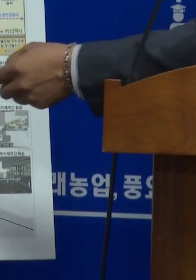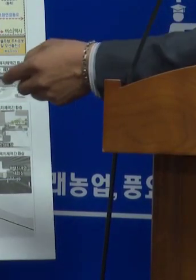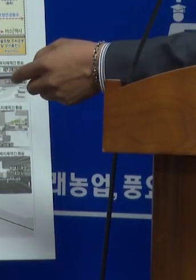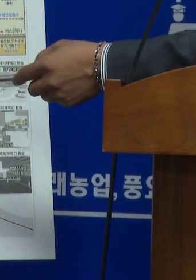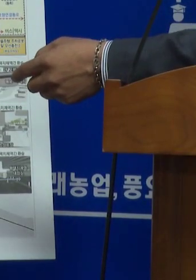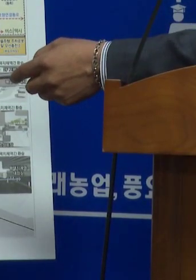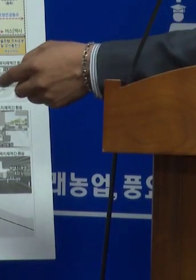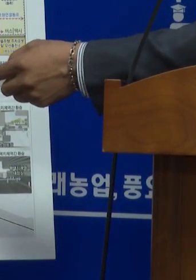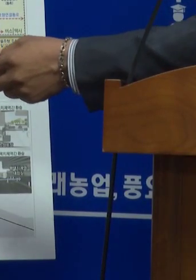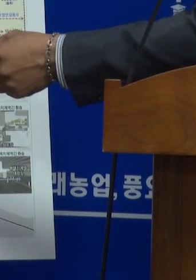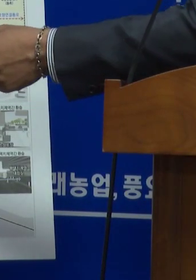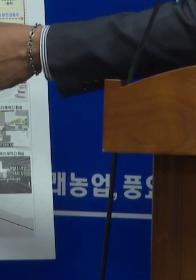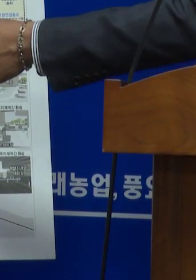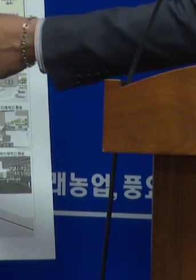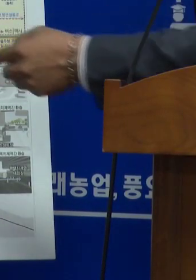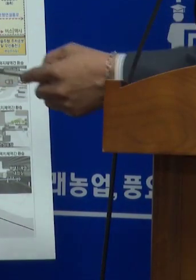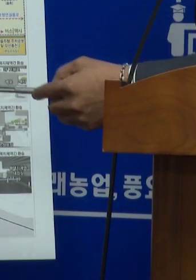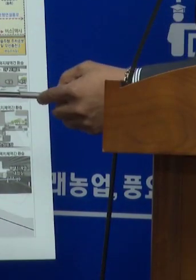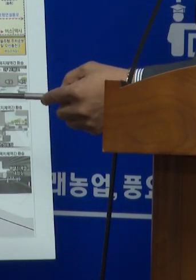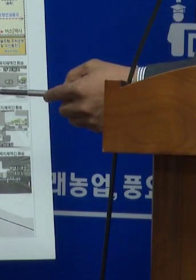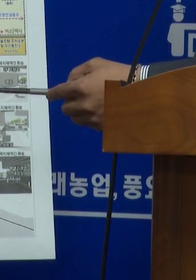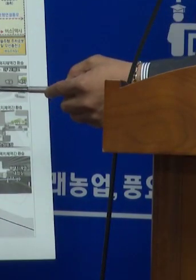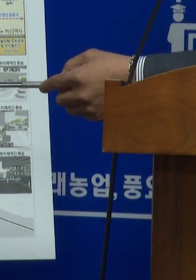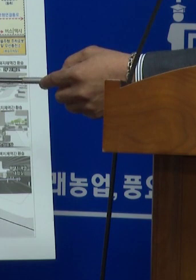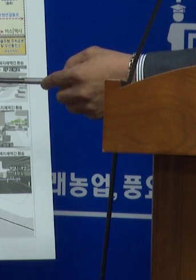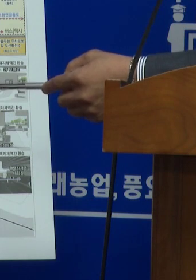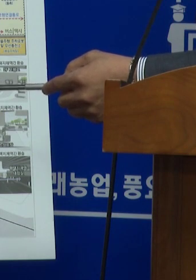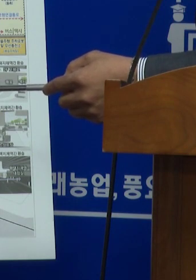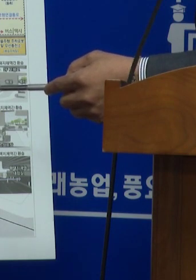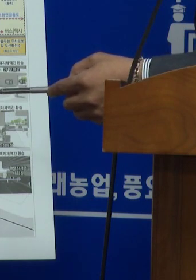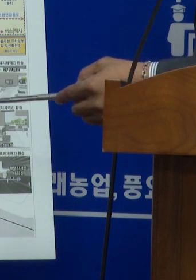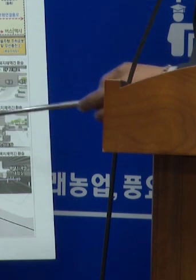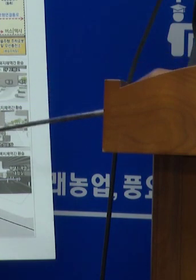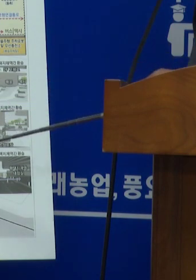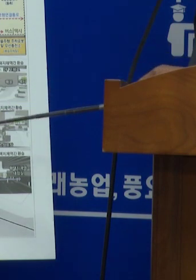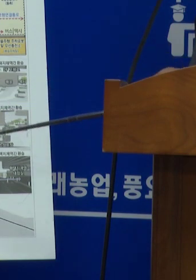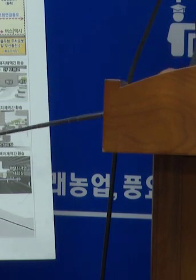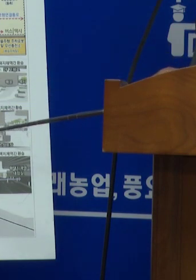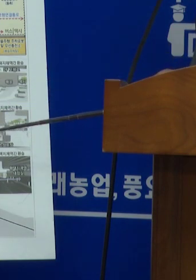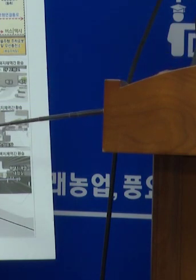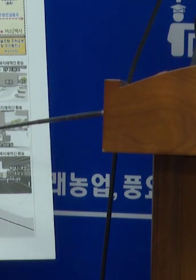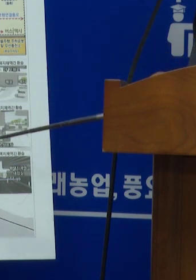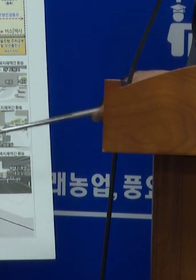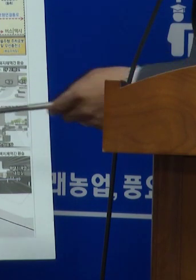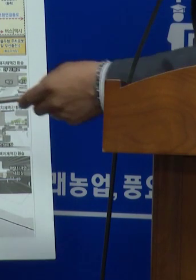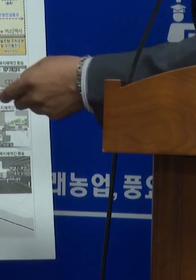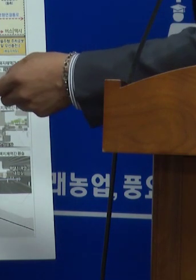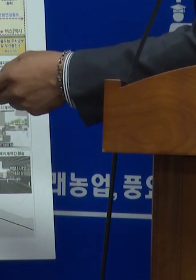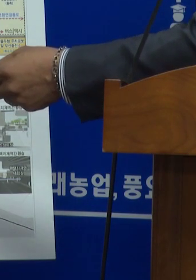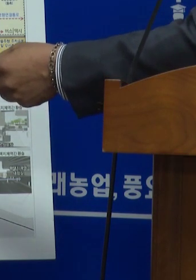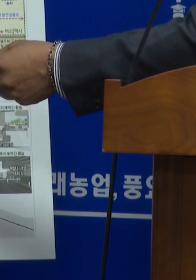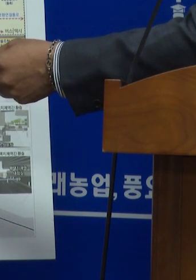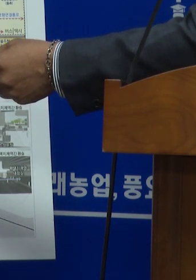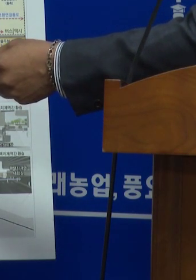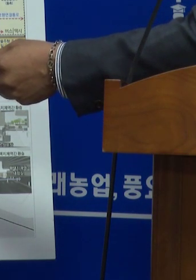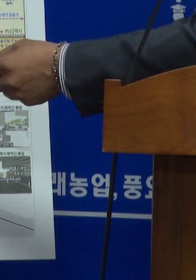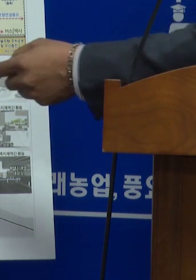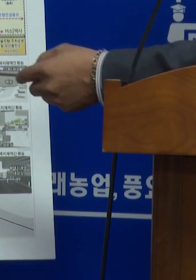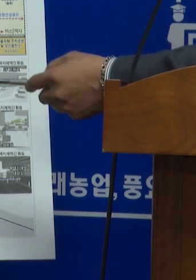선상을 확장해서 확장이 아니라 이제 저희는 이제 개축을 하는 겁니다. 완전히 새로 시축하는 걸로 그렇게 계획을 잡았고요. 거기에 통해서